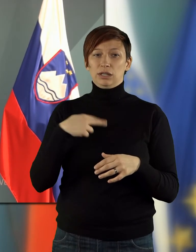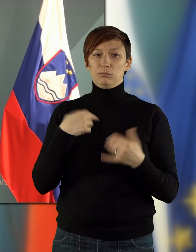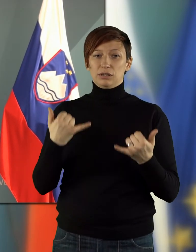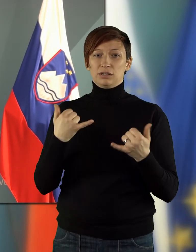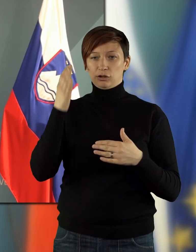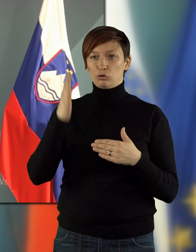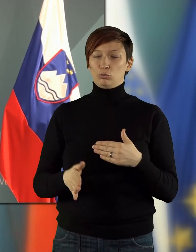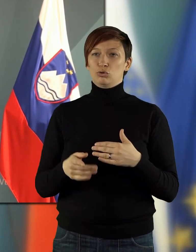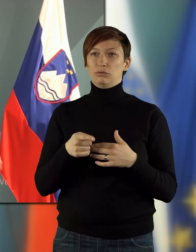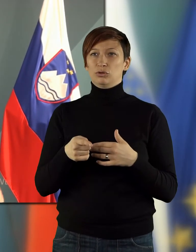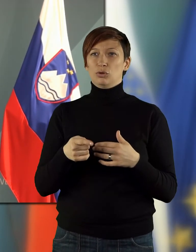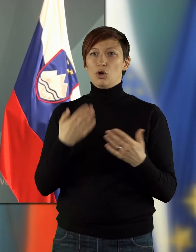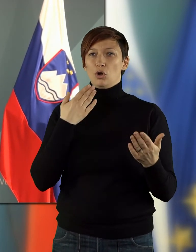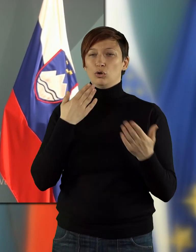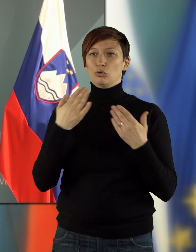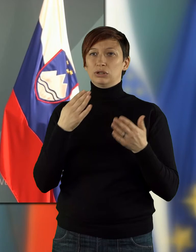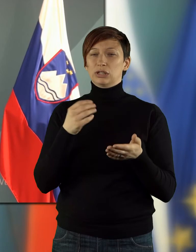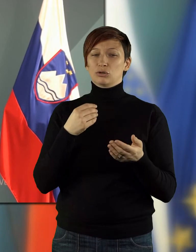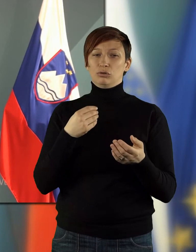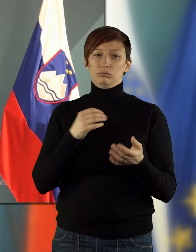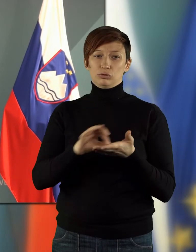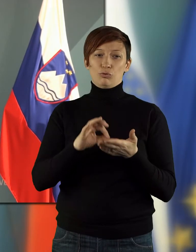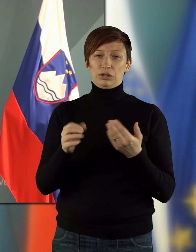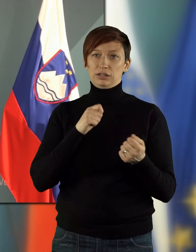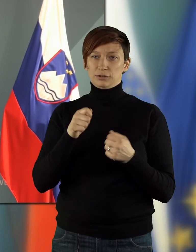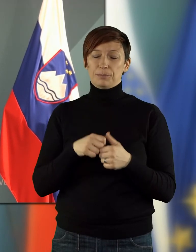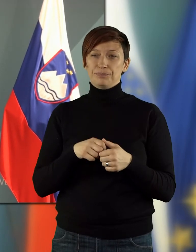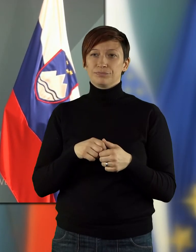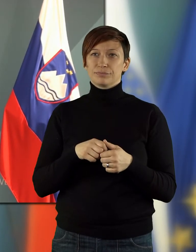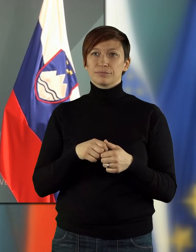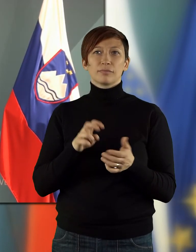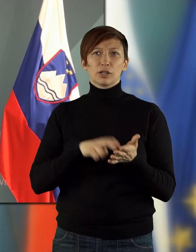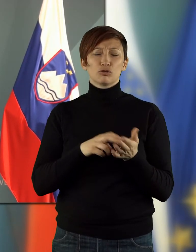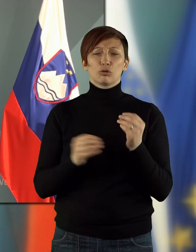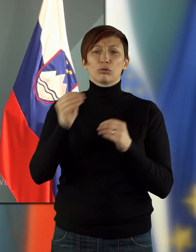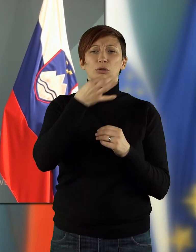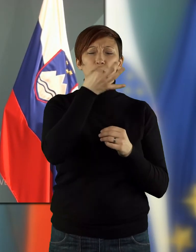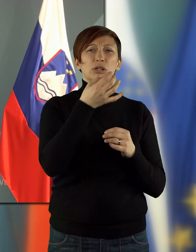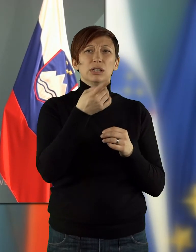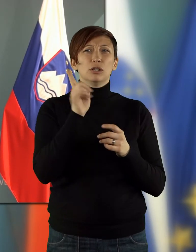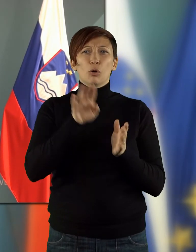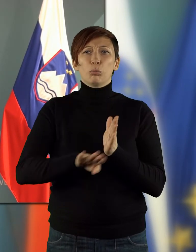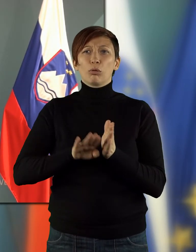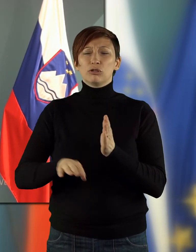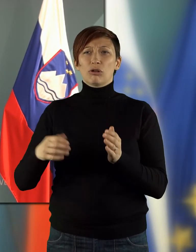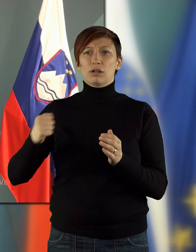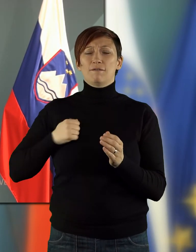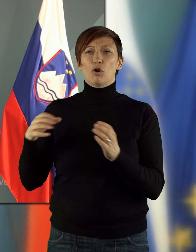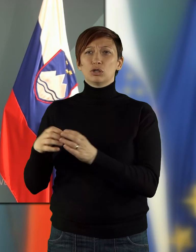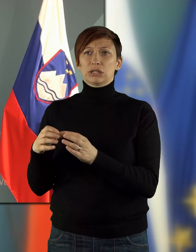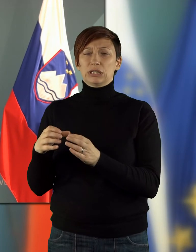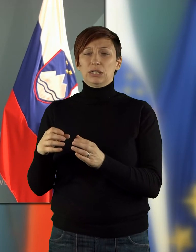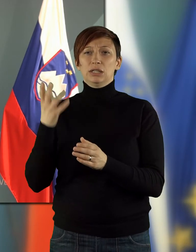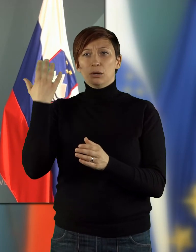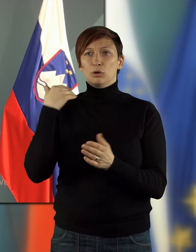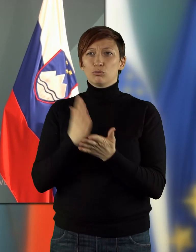celotno situacijo, imam sedaj, takoj, ko končam to novinarsko konferenco. samo še to ponižanje